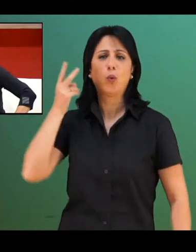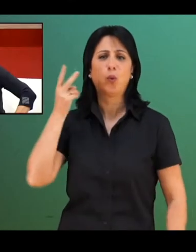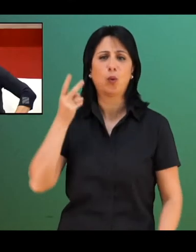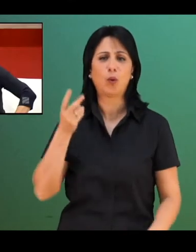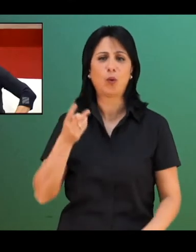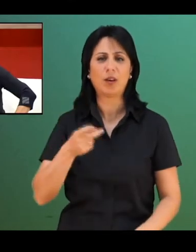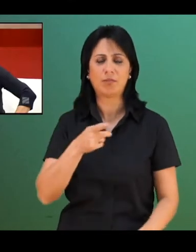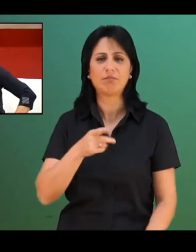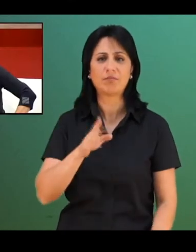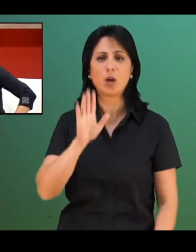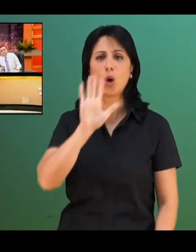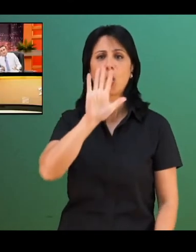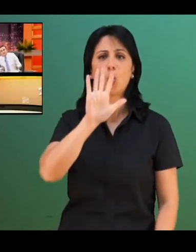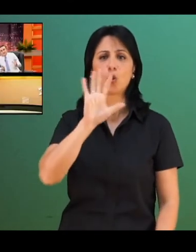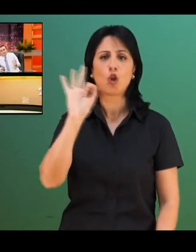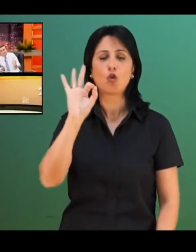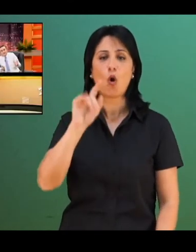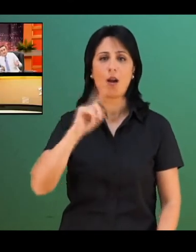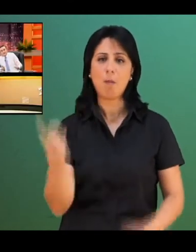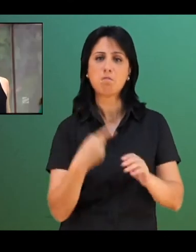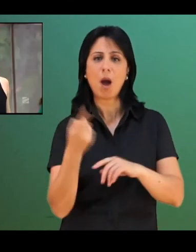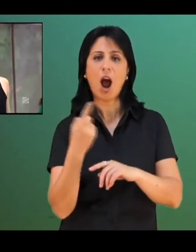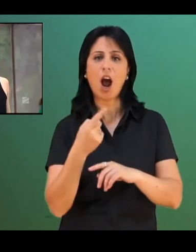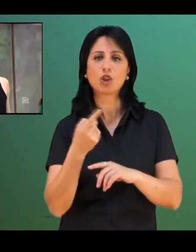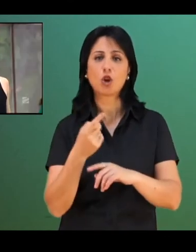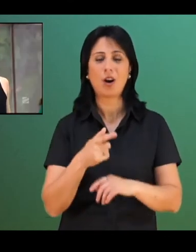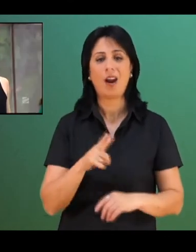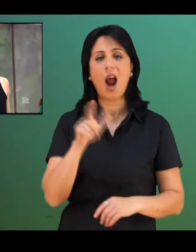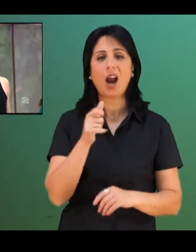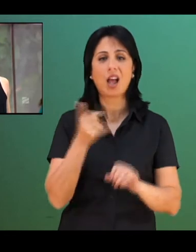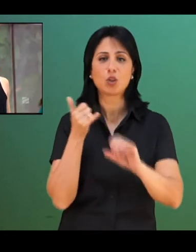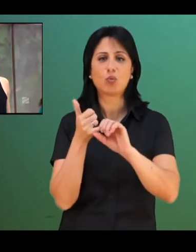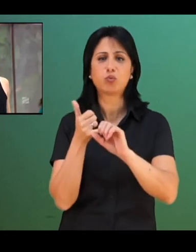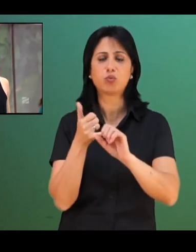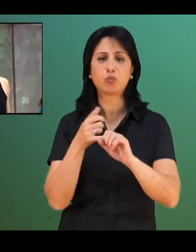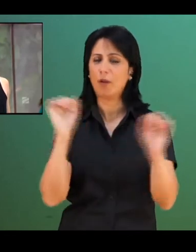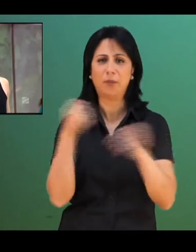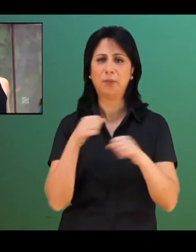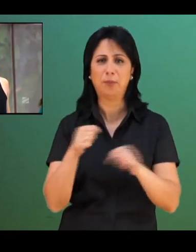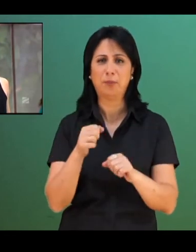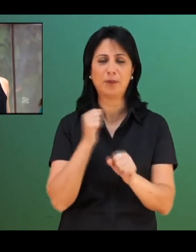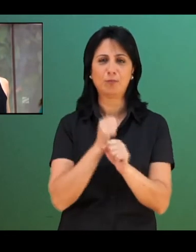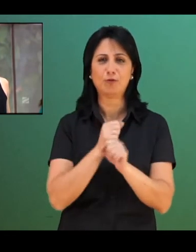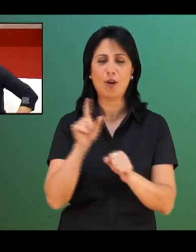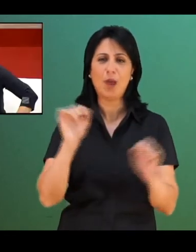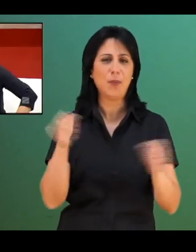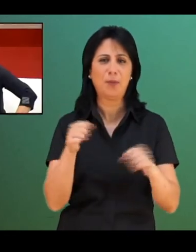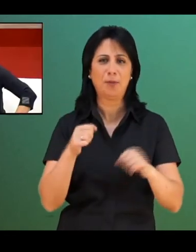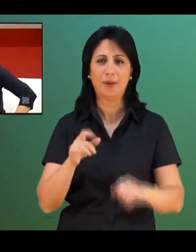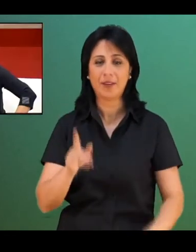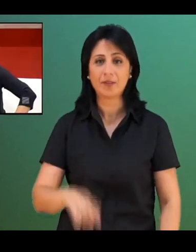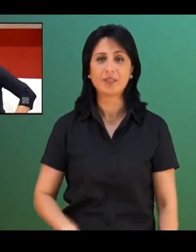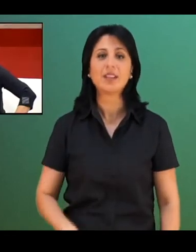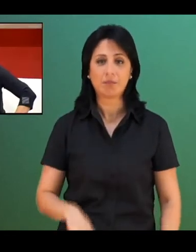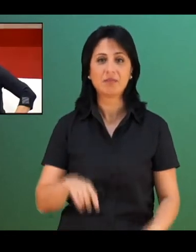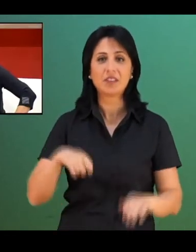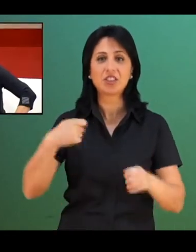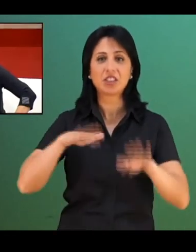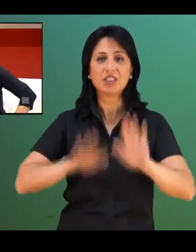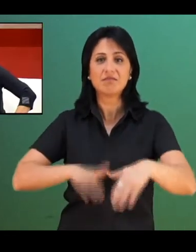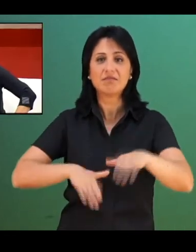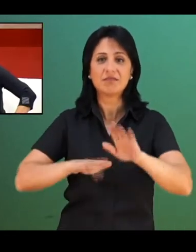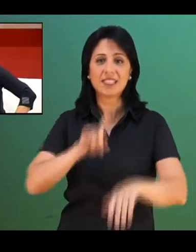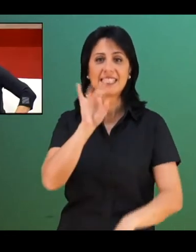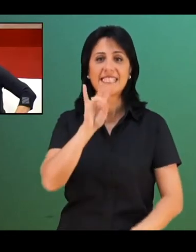არის, ხანდახან გადაყვანი და ქრება ხოლმე რა, ესეთი არ არის კარგი. აჰა, ანუ საკერავი მანქანა ზინგერია. ზინგერი. აქეთა ეს ცოტა აქეთ ბიჭი